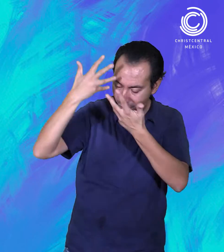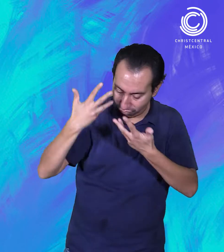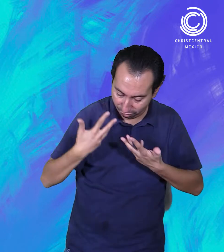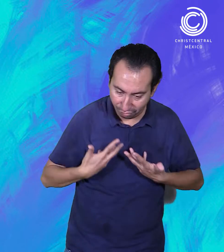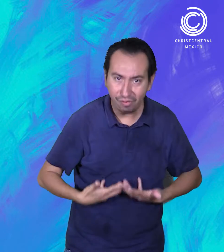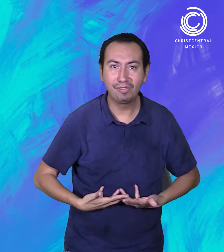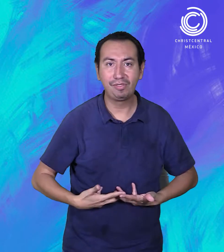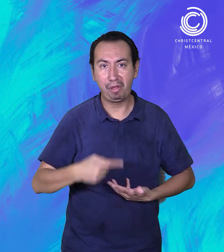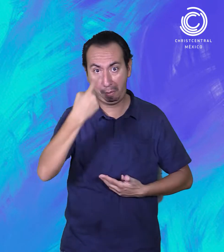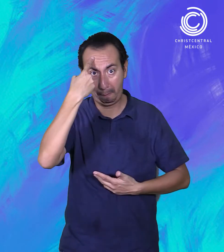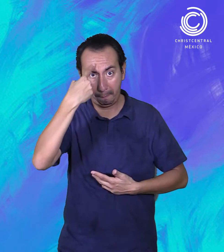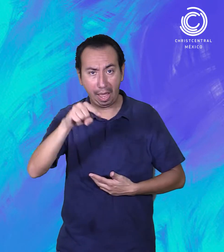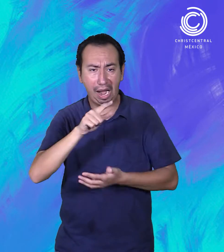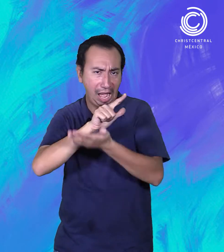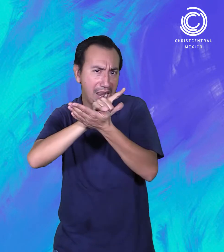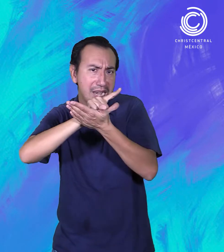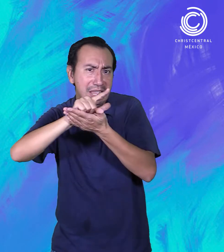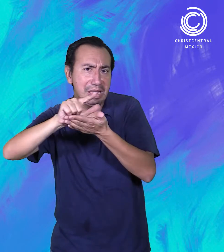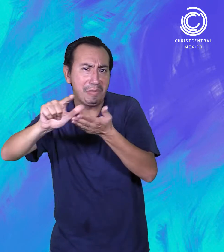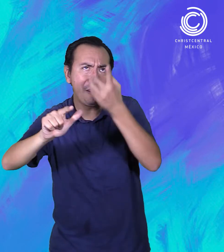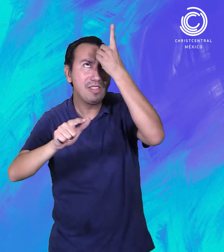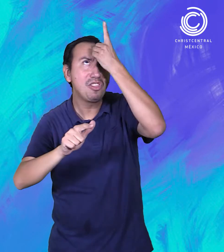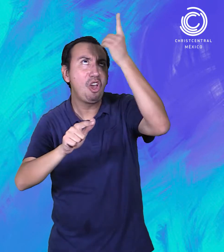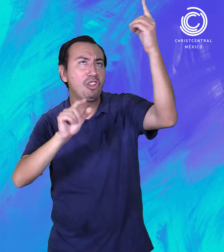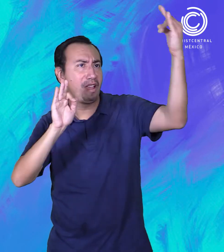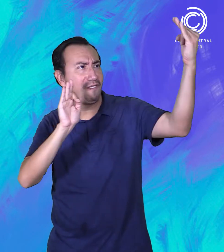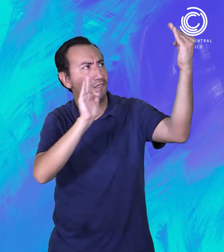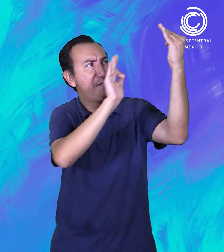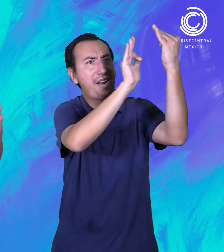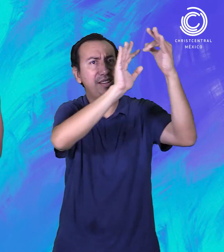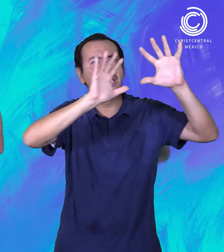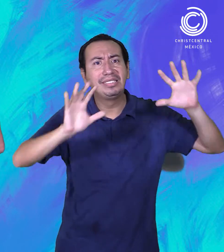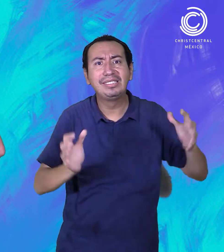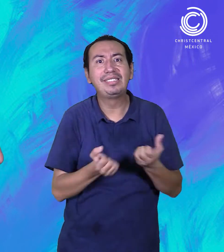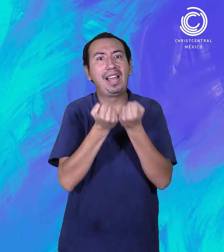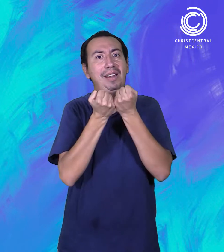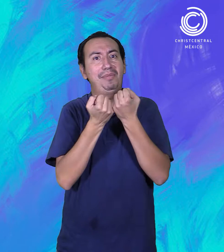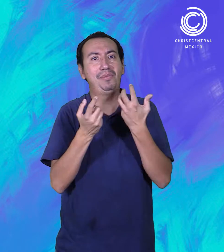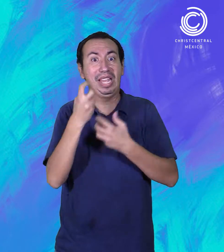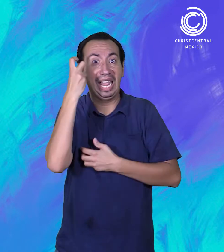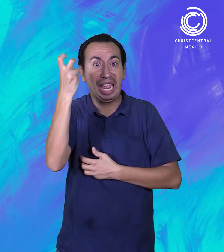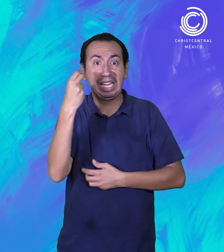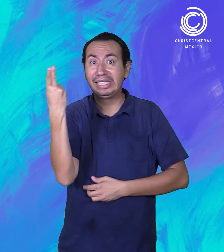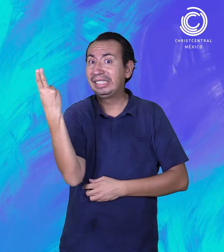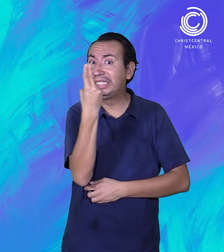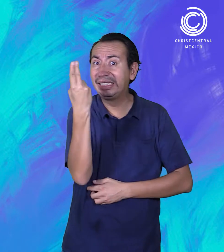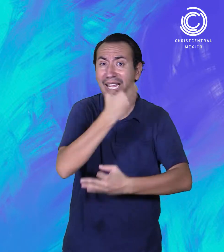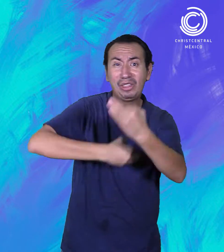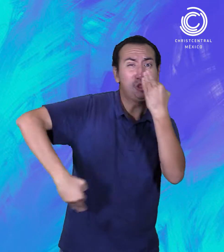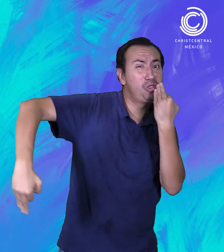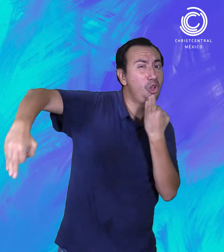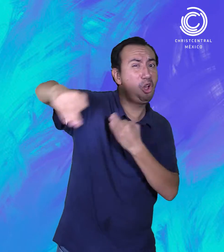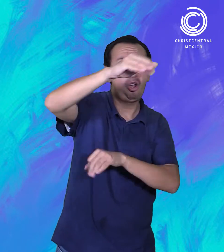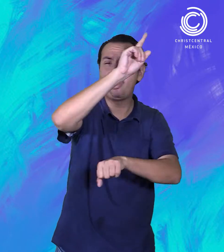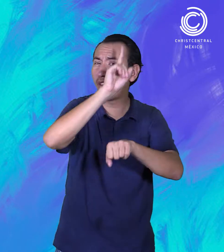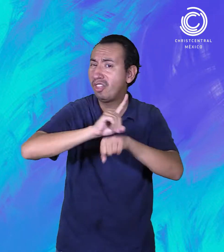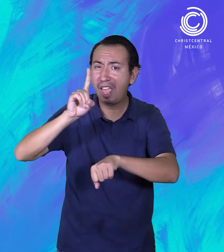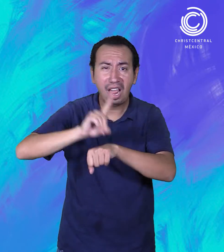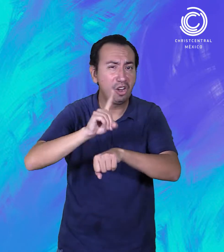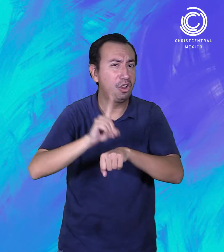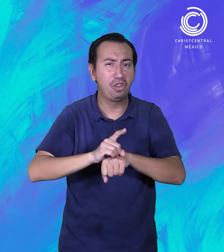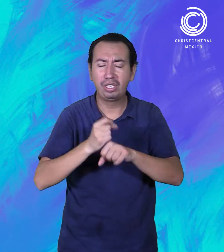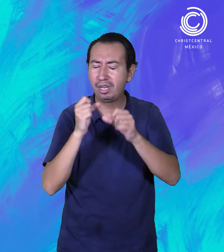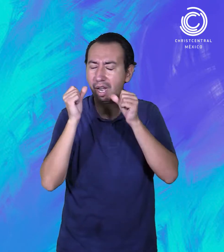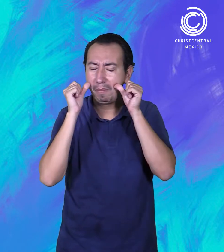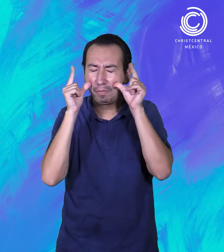necesitamos para podernos acercar delante de Él para salvación. Esa justicia que necesitamos todos los días cuando nos